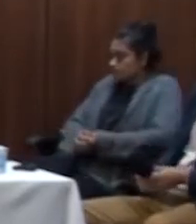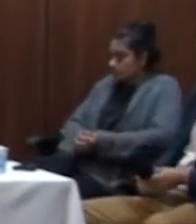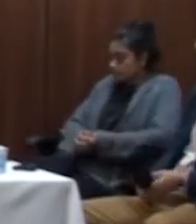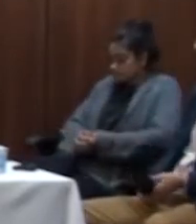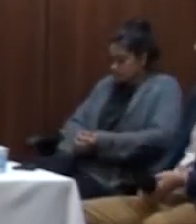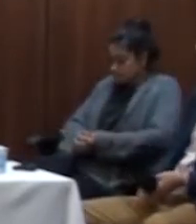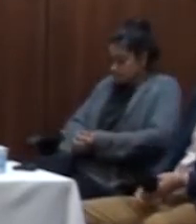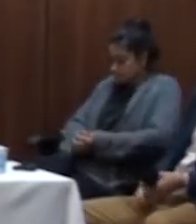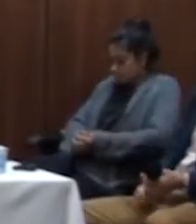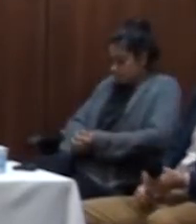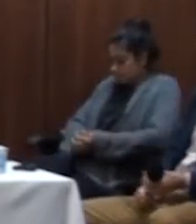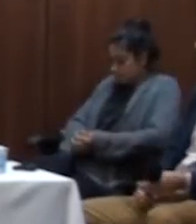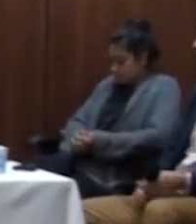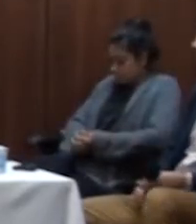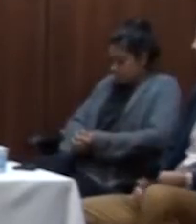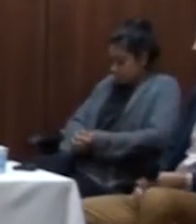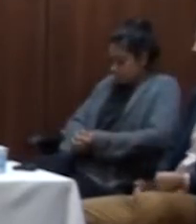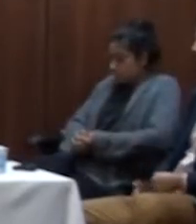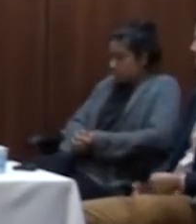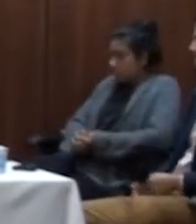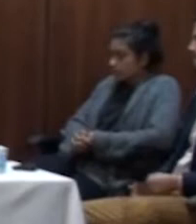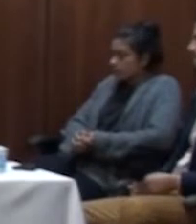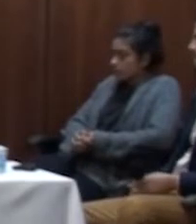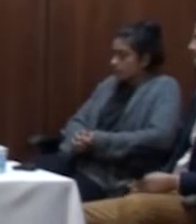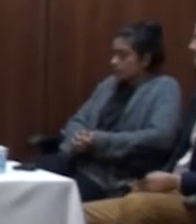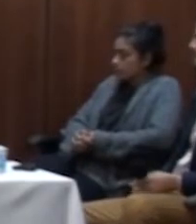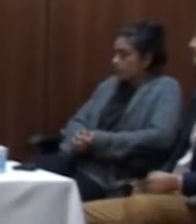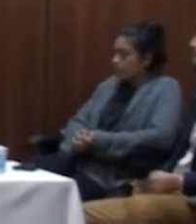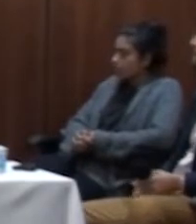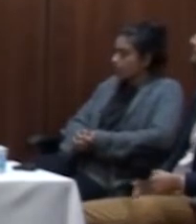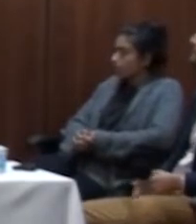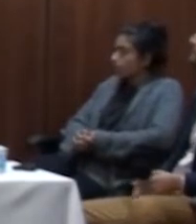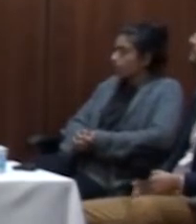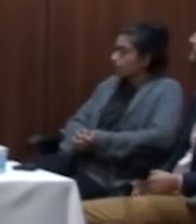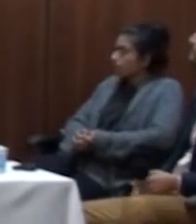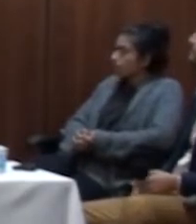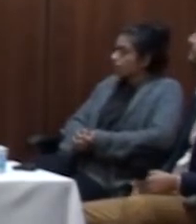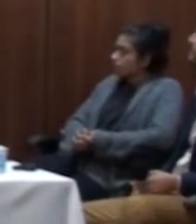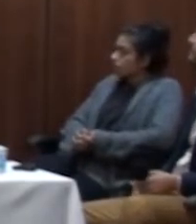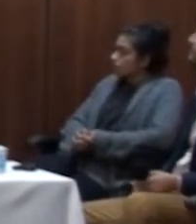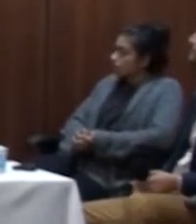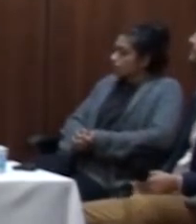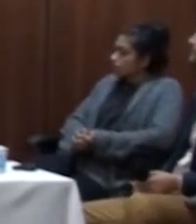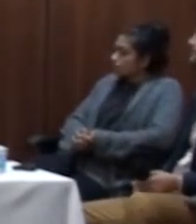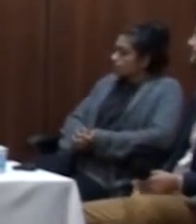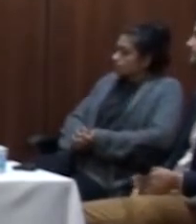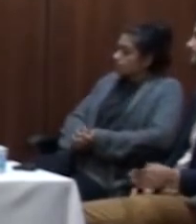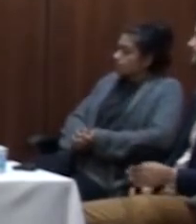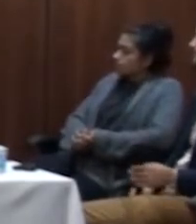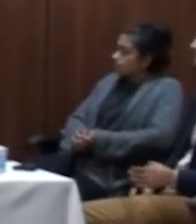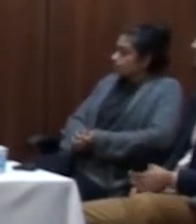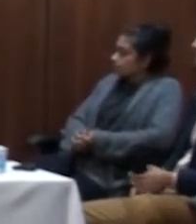todos. Meu nome é Elizabeth, mas todo mundo me chama de Beth, sou assistente social do Núcleo desde